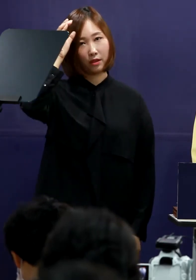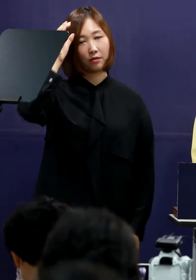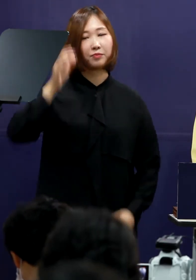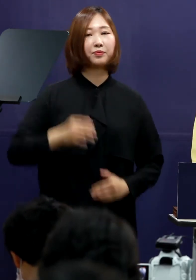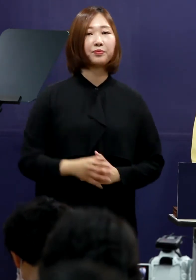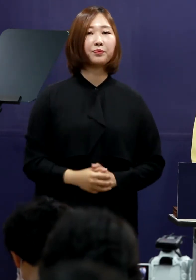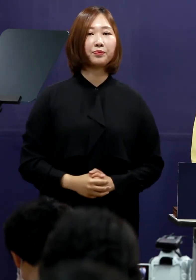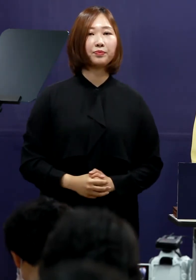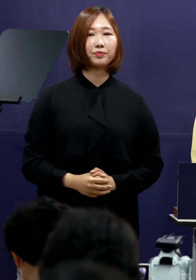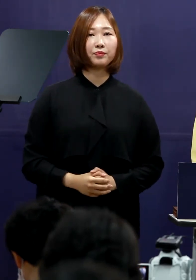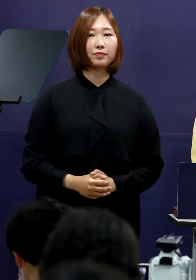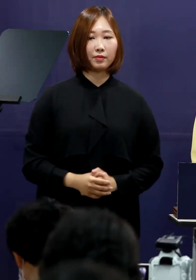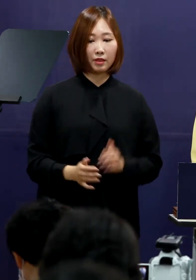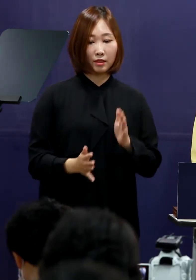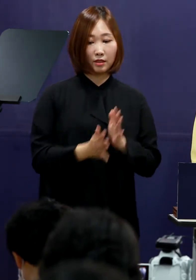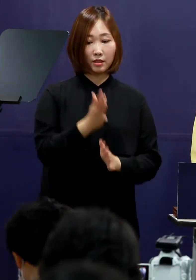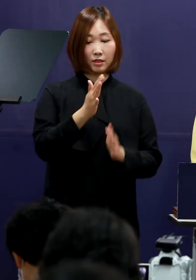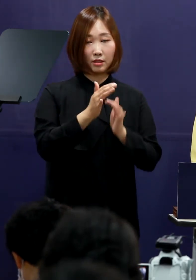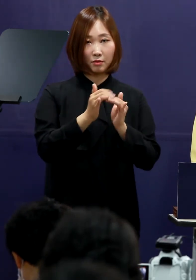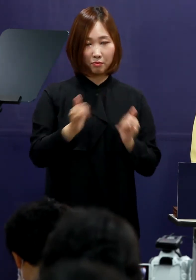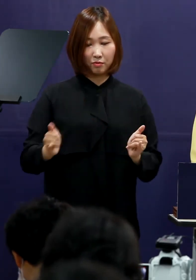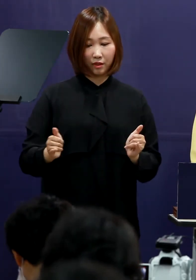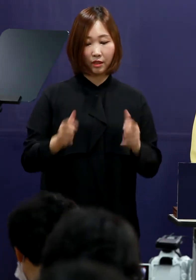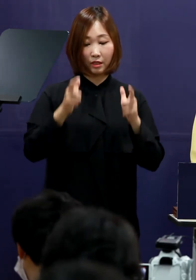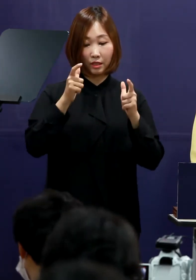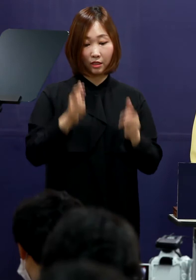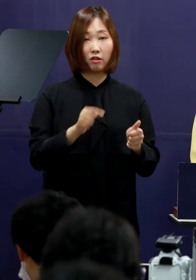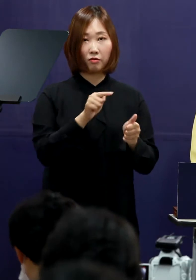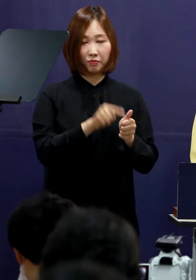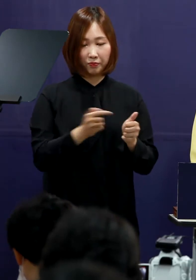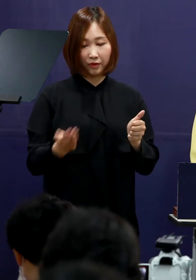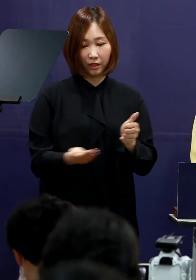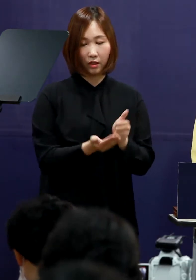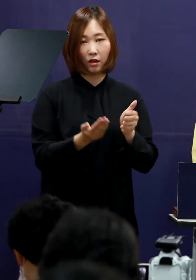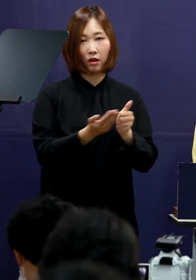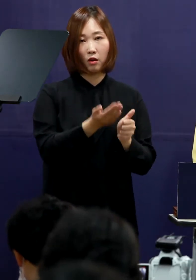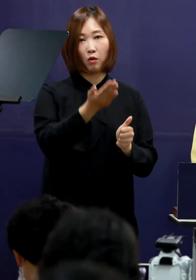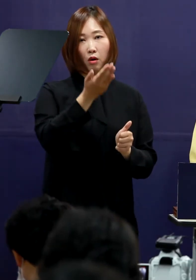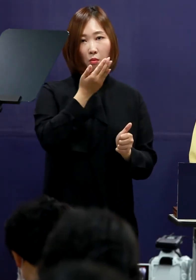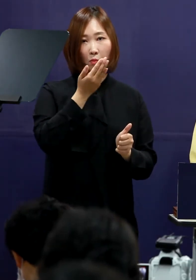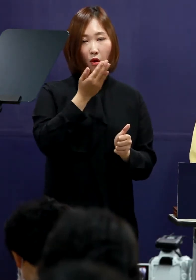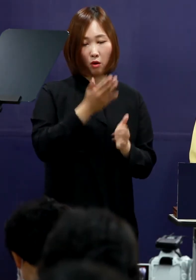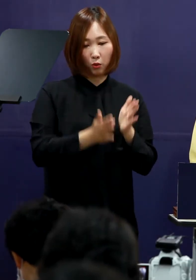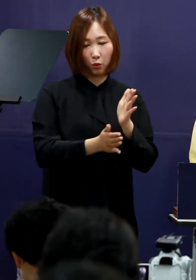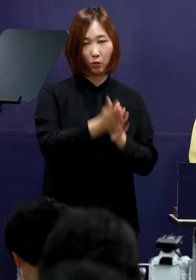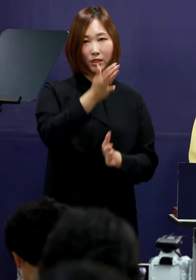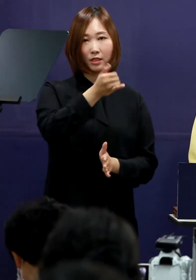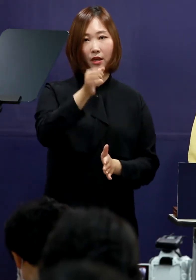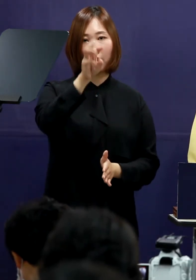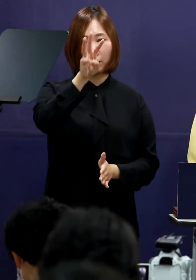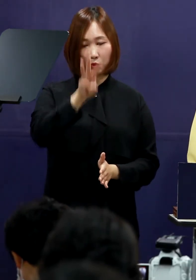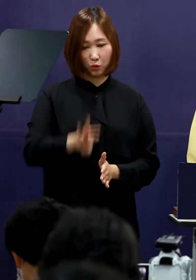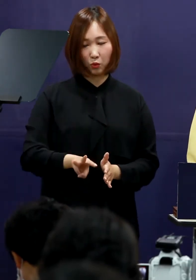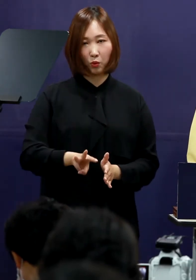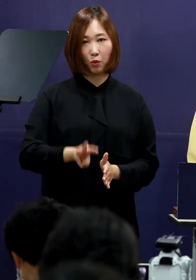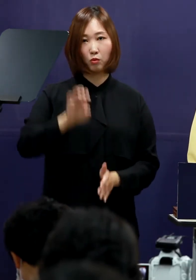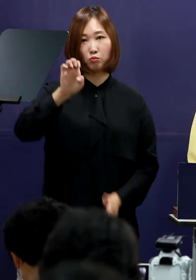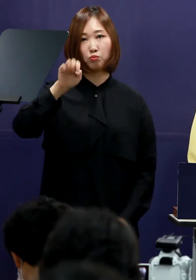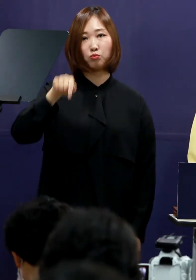여러분들께서 자급자족도시 세종, 푸드플랜 명품도시 세종을 만들고자 하는 그